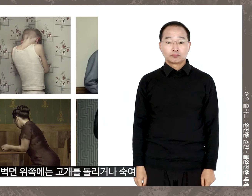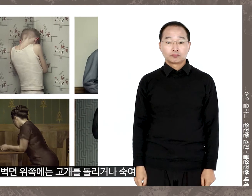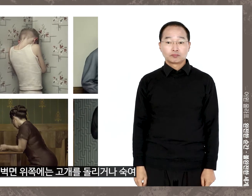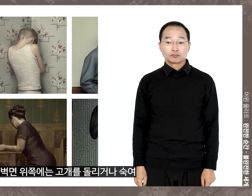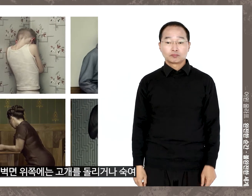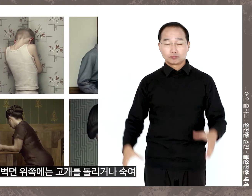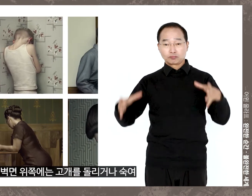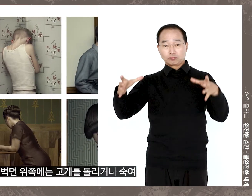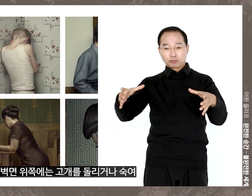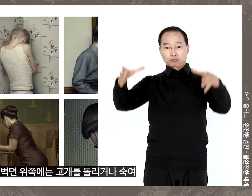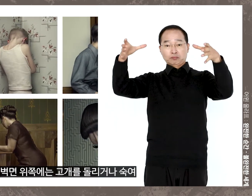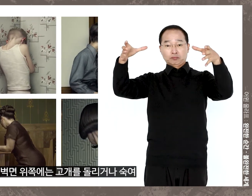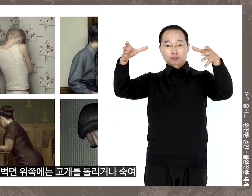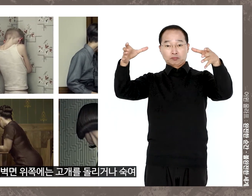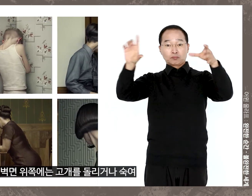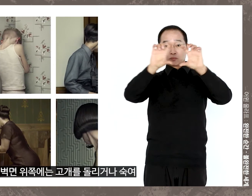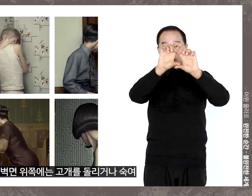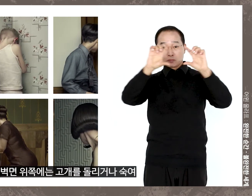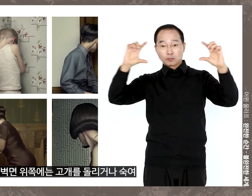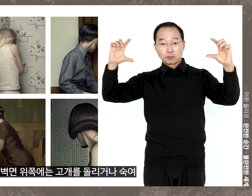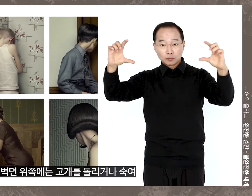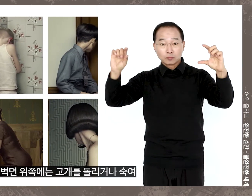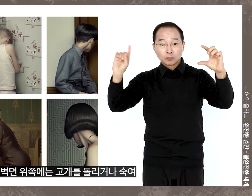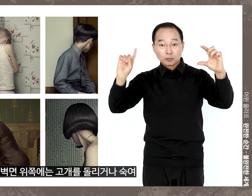벽면 위쪽에는